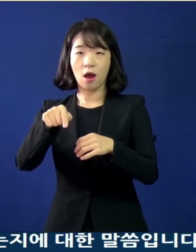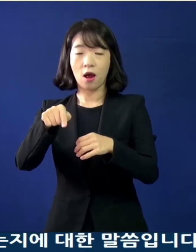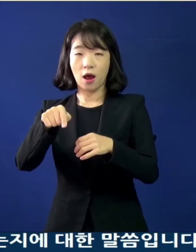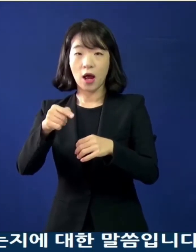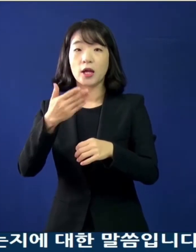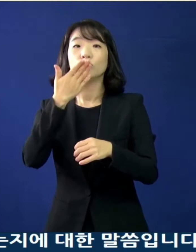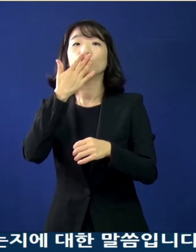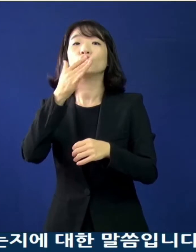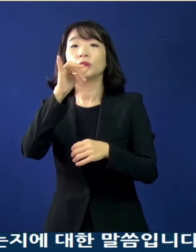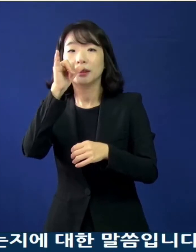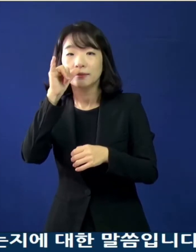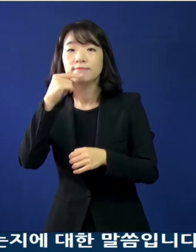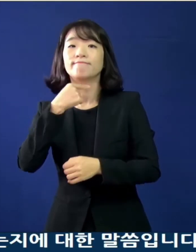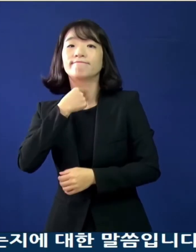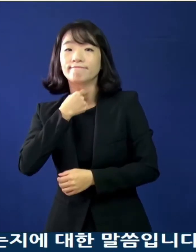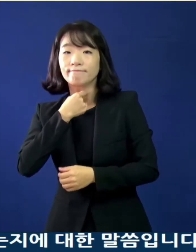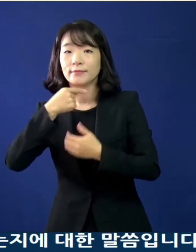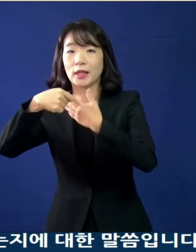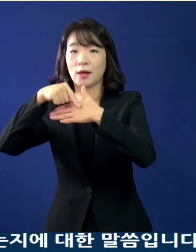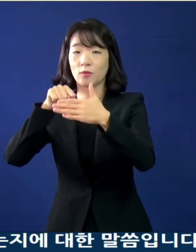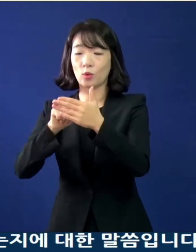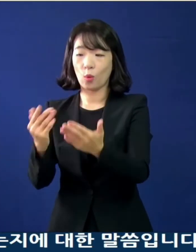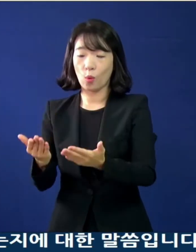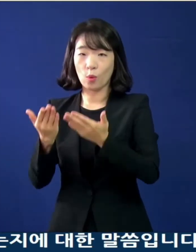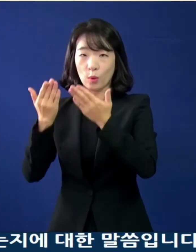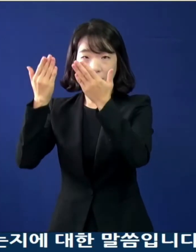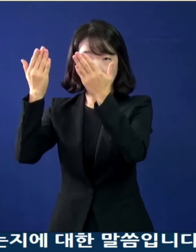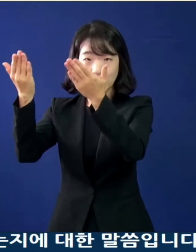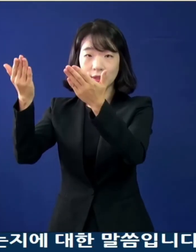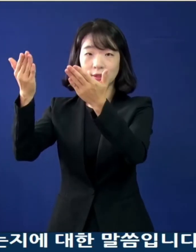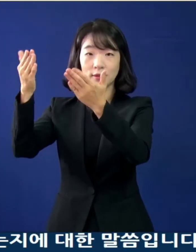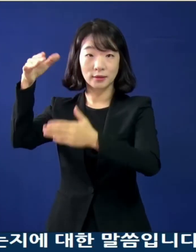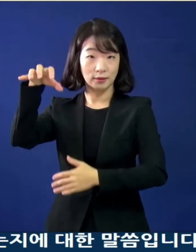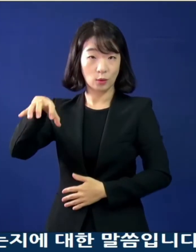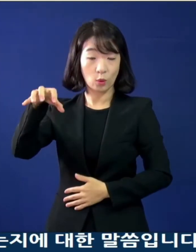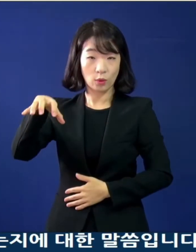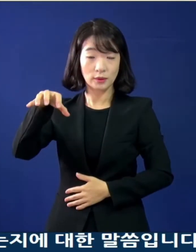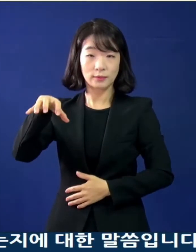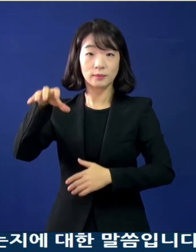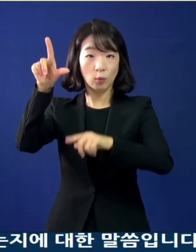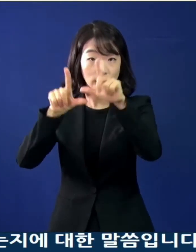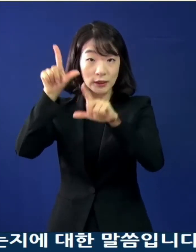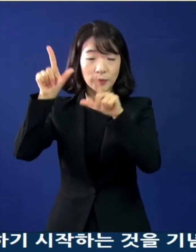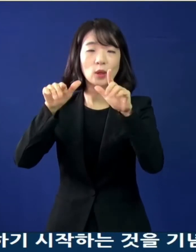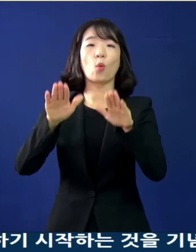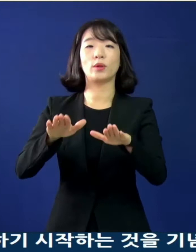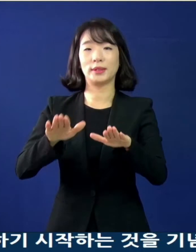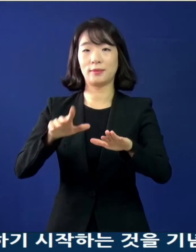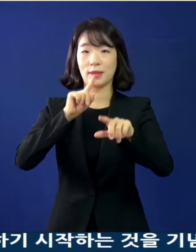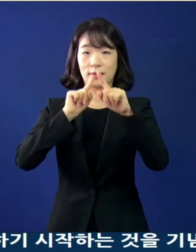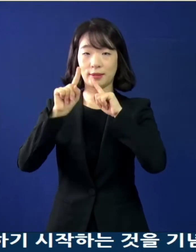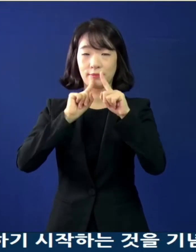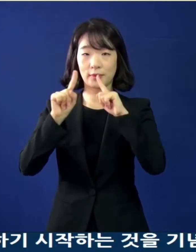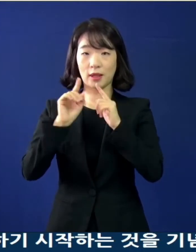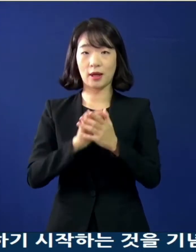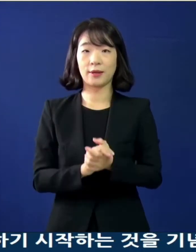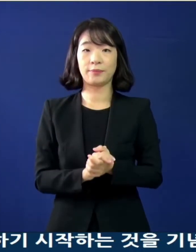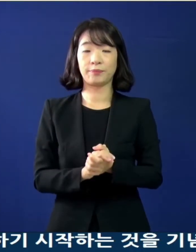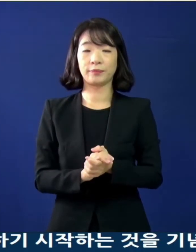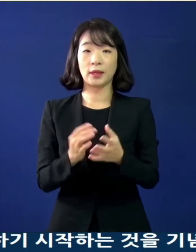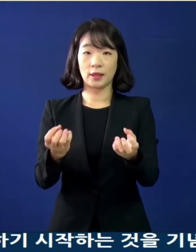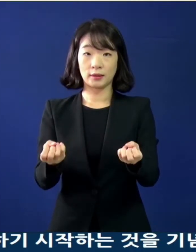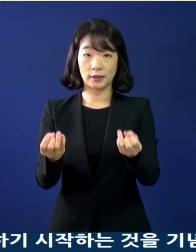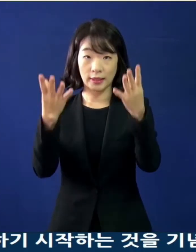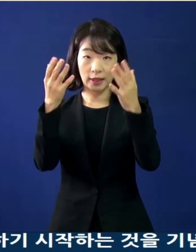바라는 마음, 주님 앞에 올려드리는 장면이라 볼 수 있겠습니다. 제사장 위임 예식은